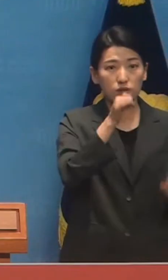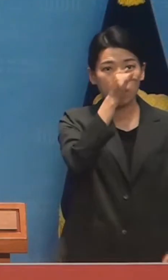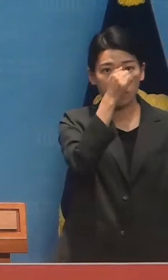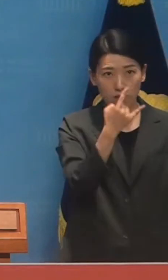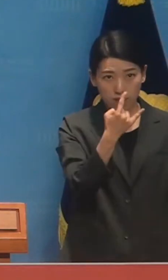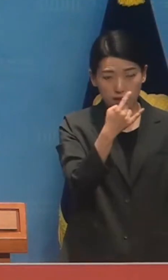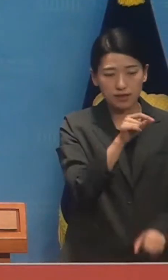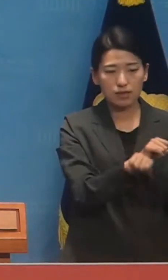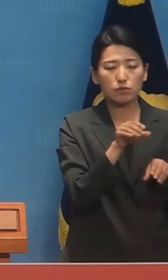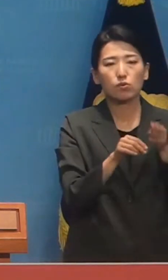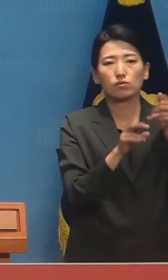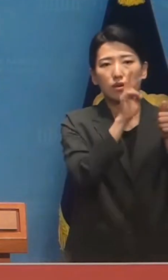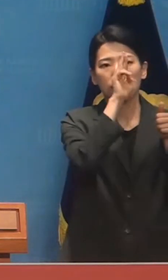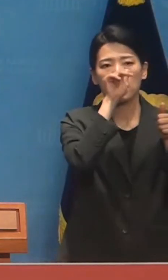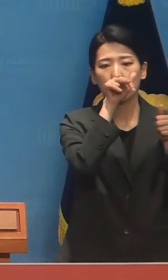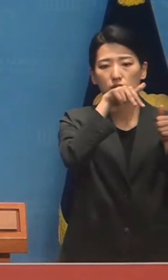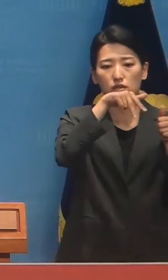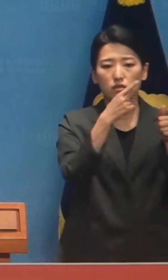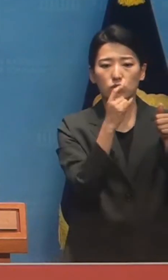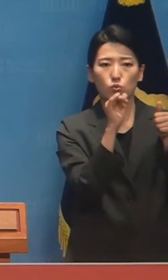목사입니다.